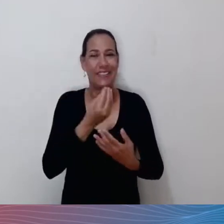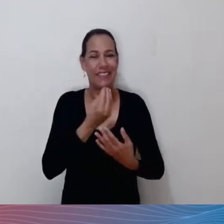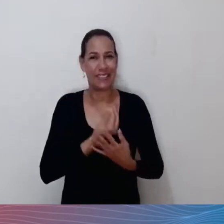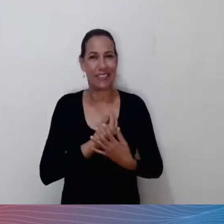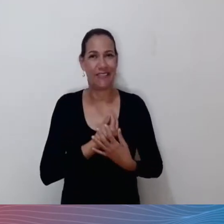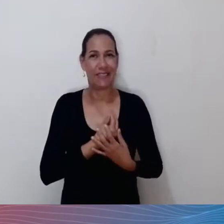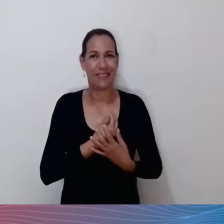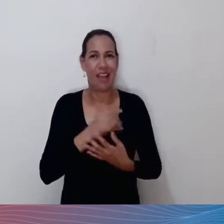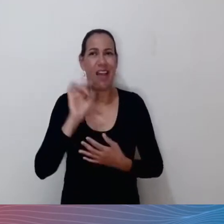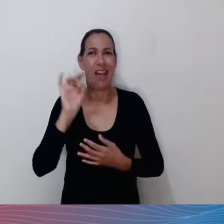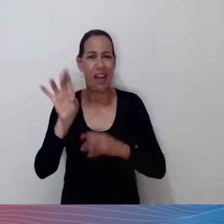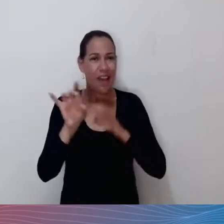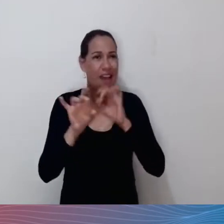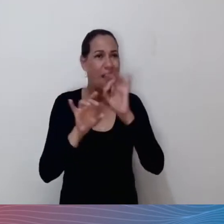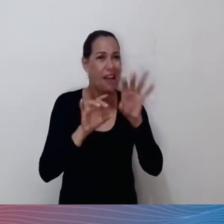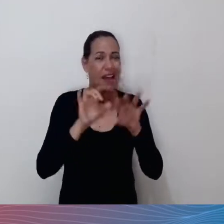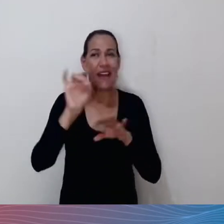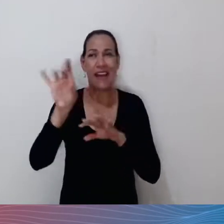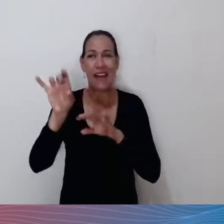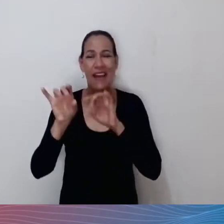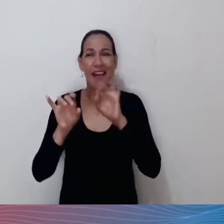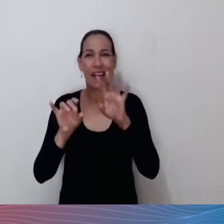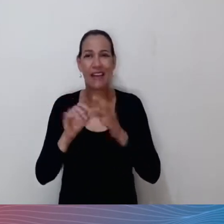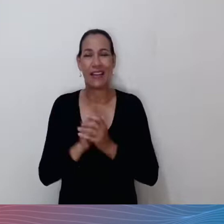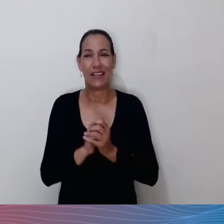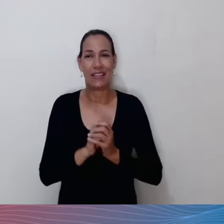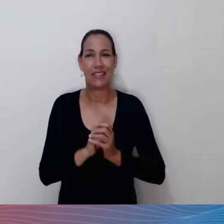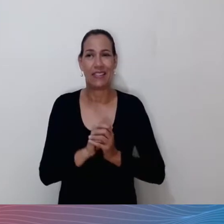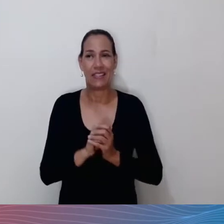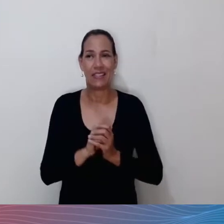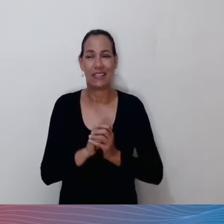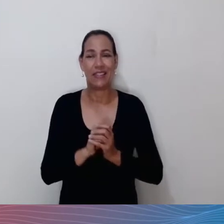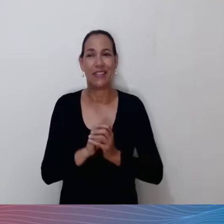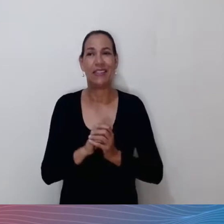seus dons, as suas